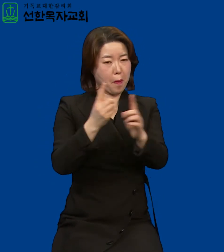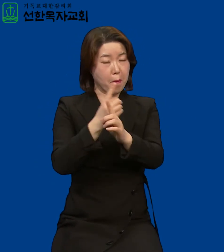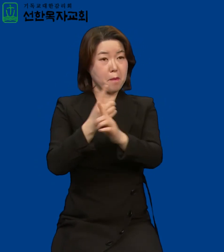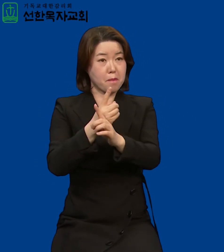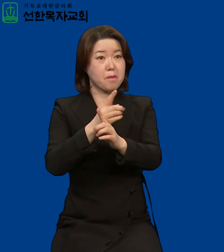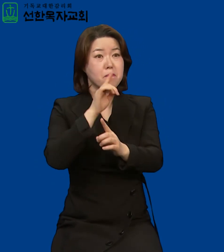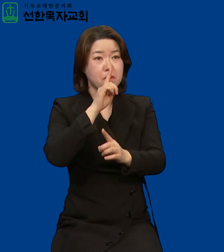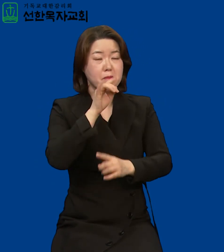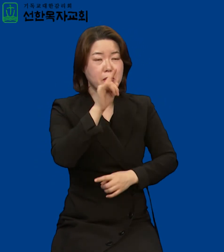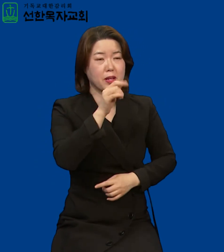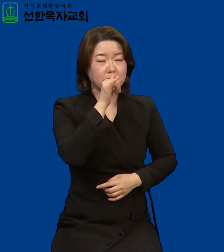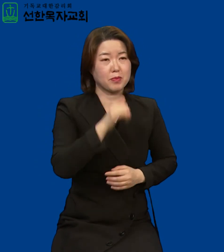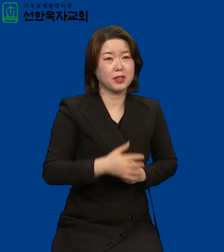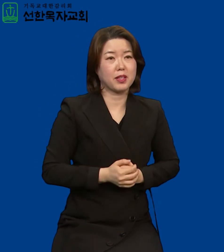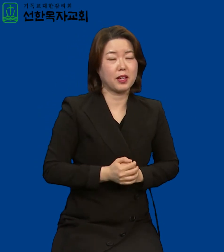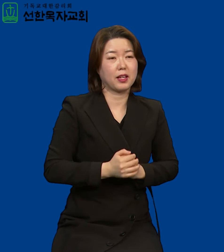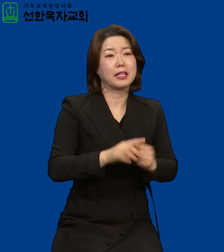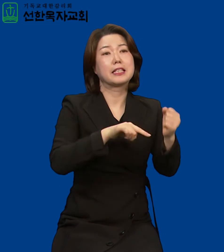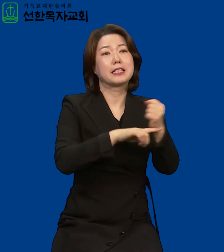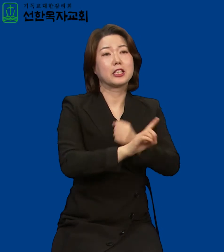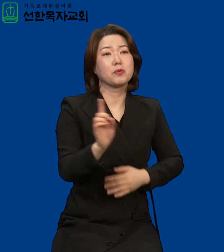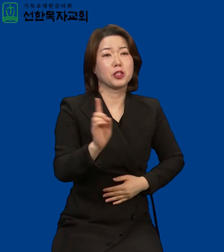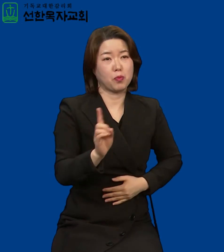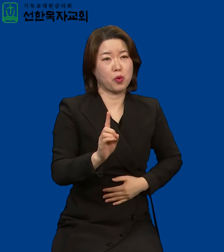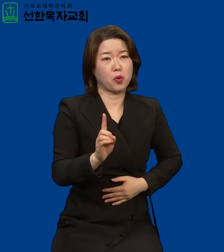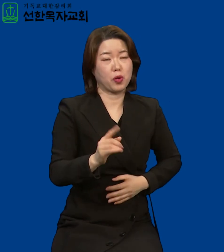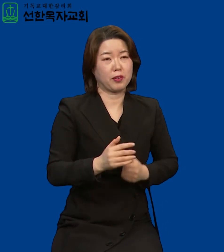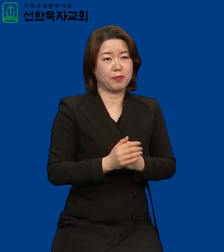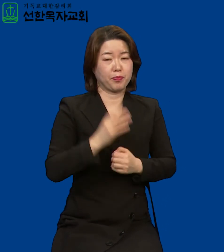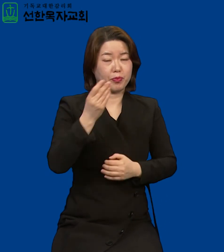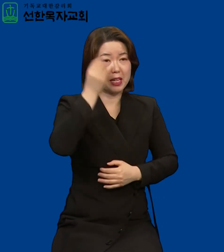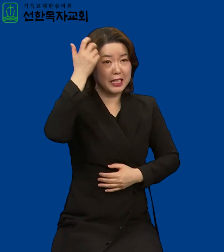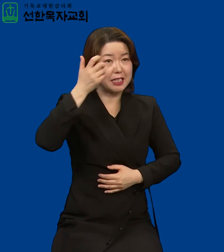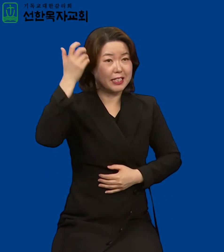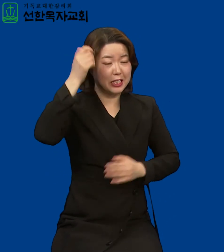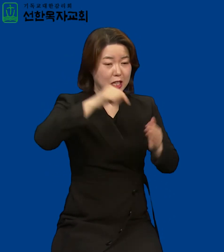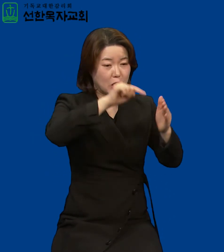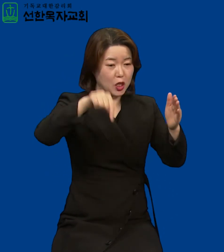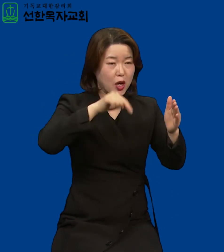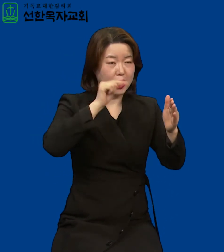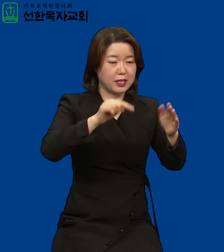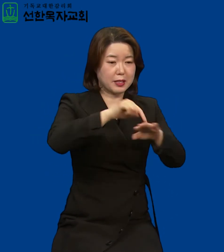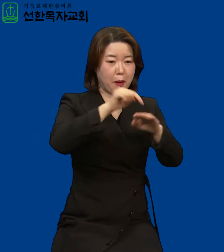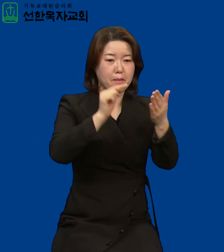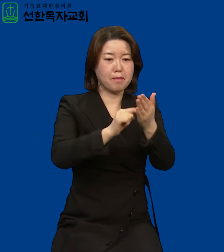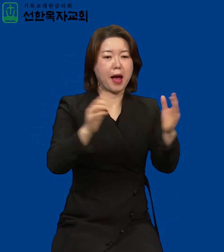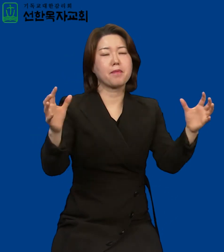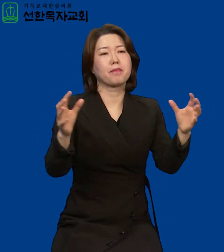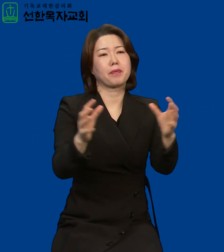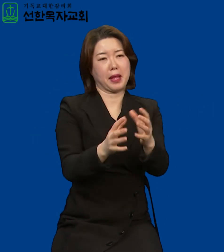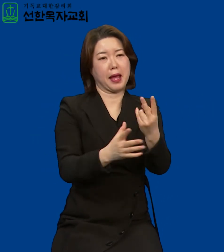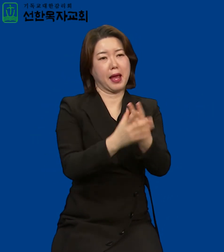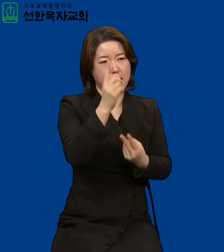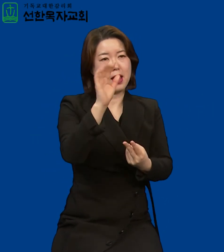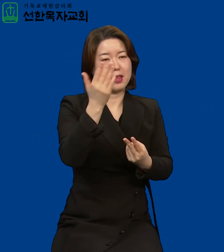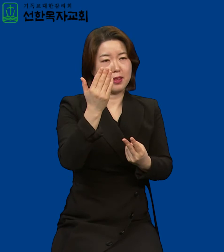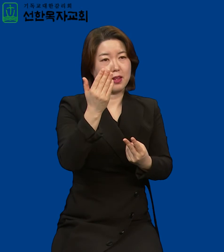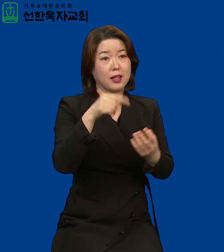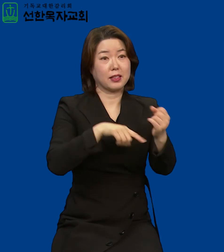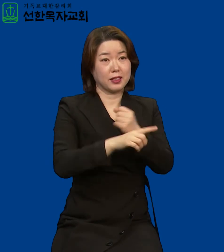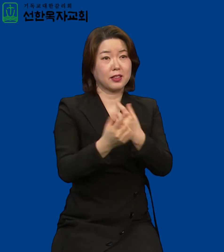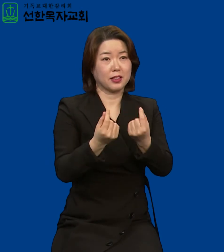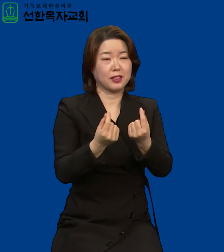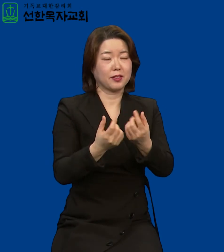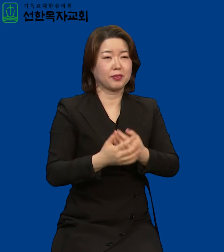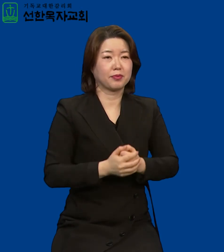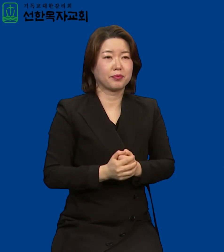합니다. 의미는 성령 안에서 우리가 마음이 하나가 되게 된다는 뜻입니다.